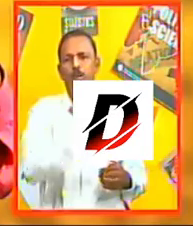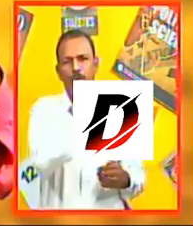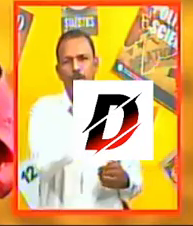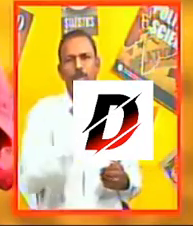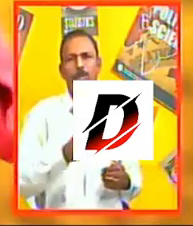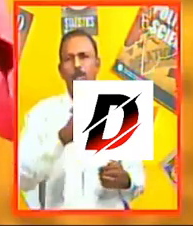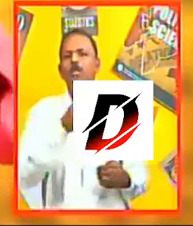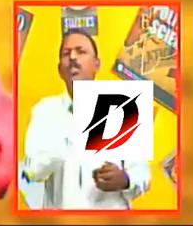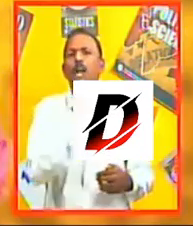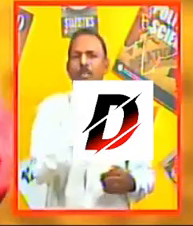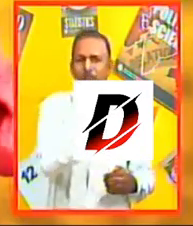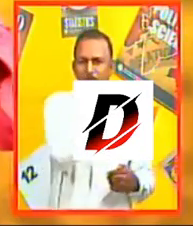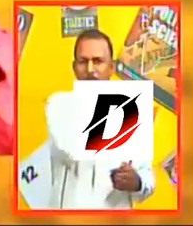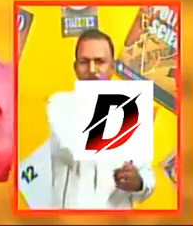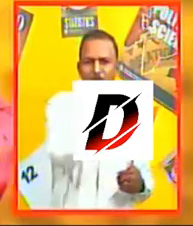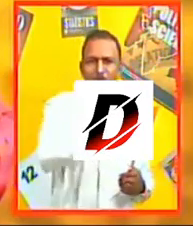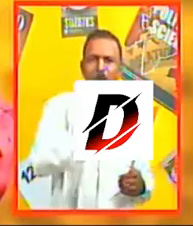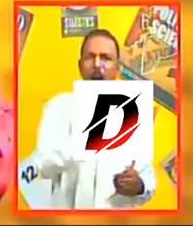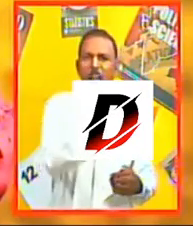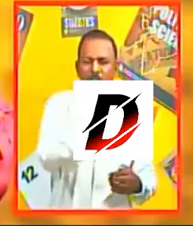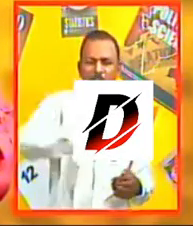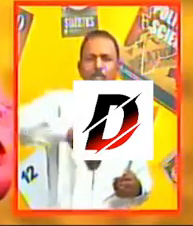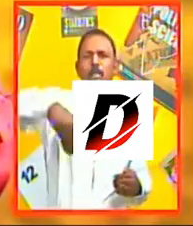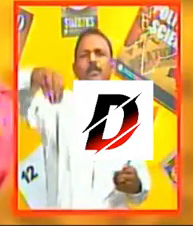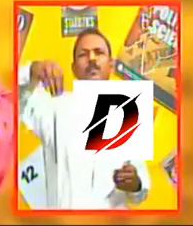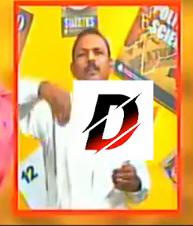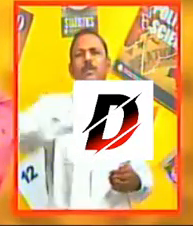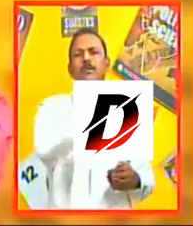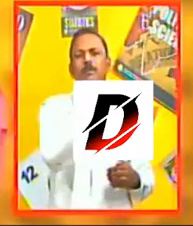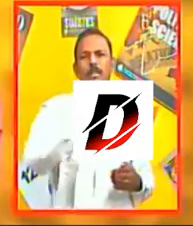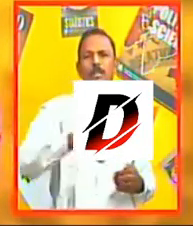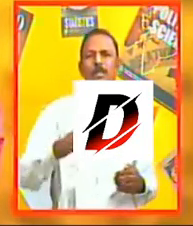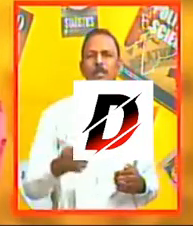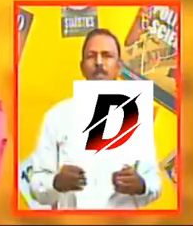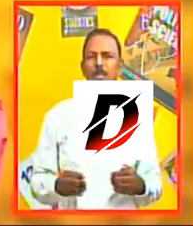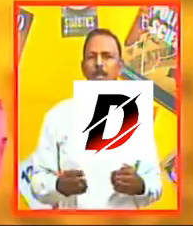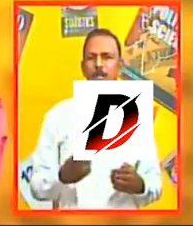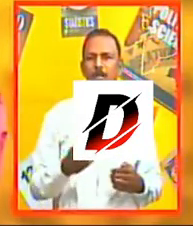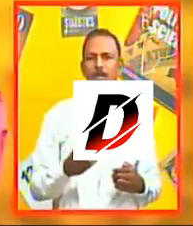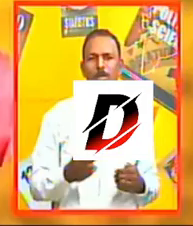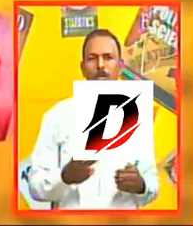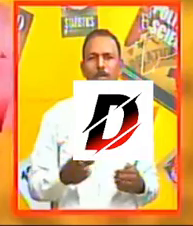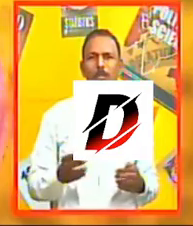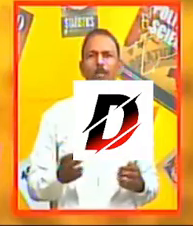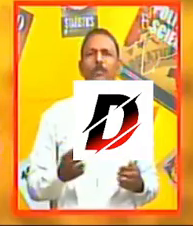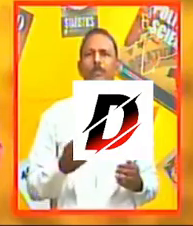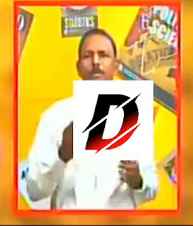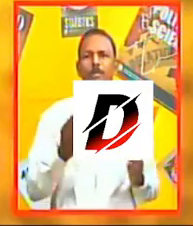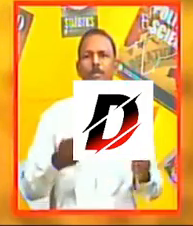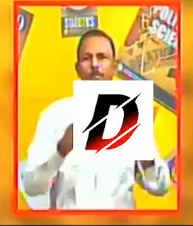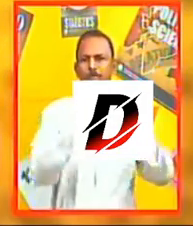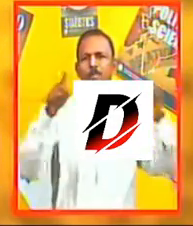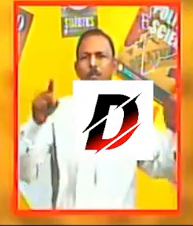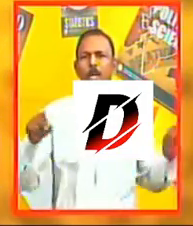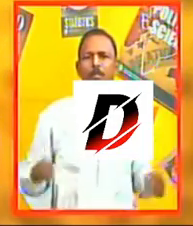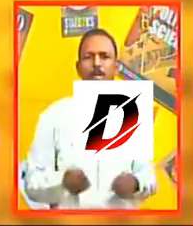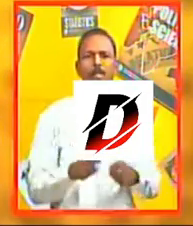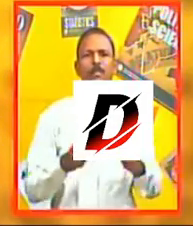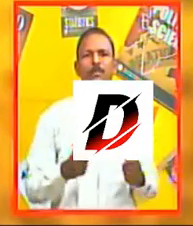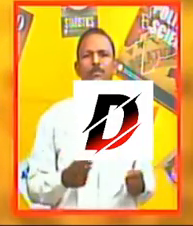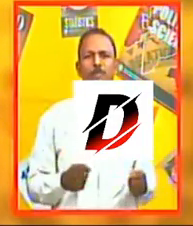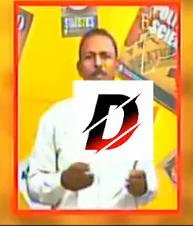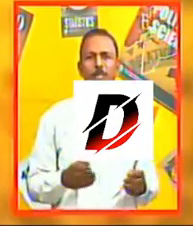ஆரம்பிக்கும், இப்படி நேராக நேர்கோட்டாக ஆரம்பிக்கும், அருணாச்சல் பிரதேசத்தில் முடியும். இப்போ என்ன பண்ணுங்க, பார்த்ததுக்கு ஒரு பாக்ஸ் மாதிரி